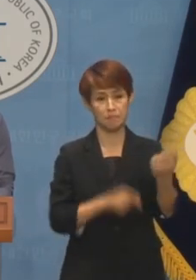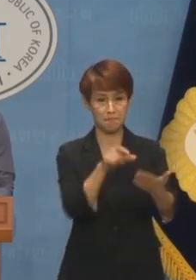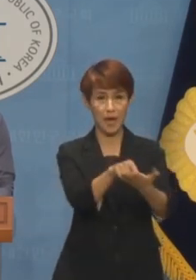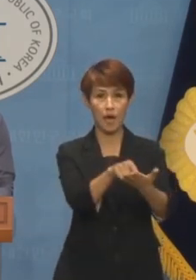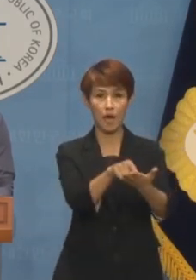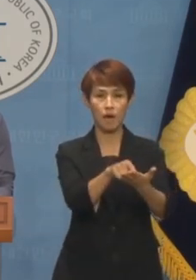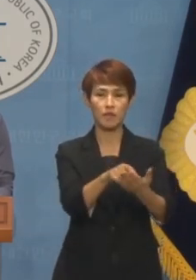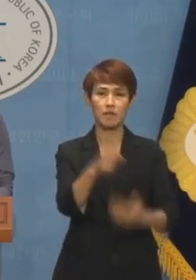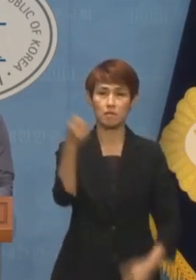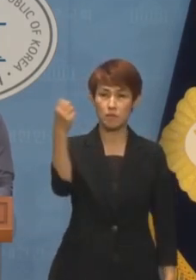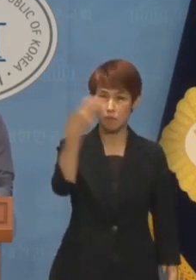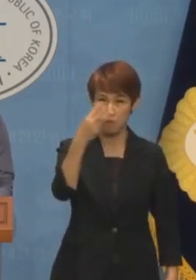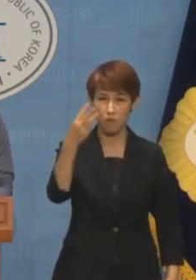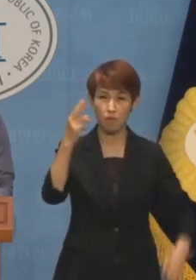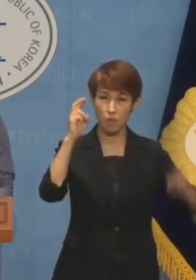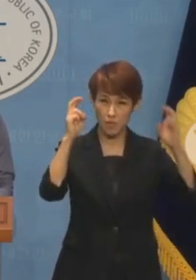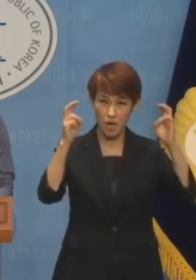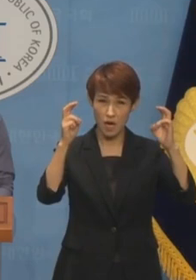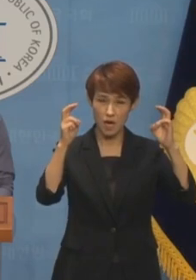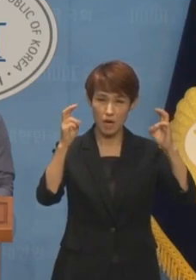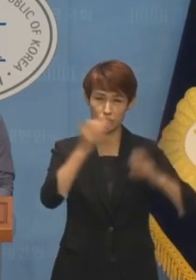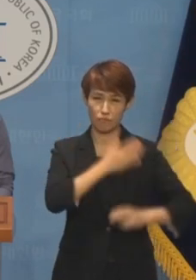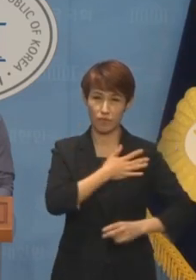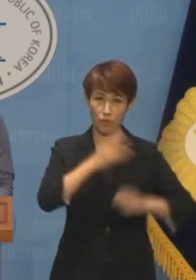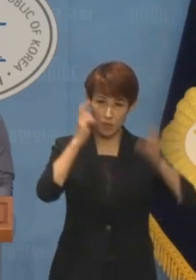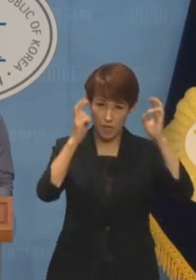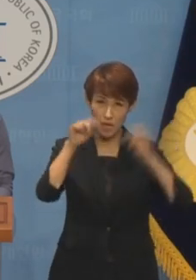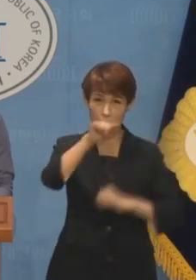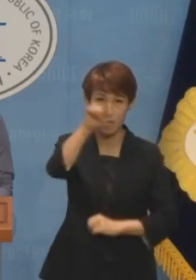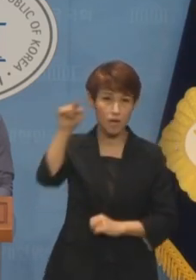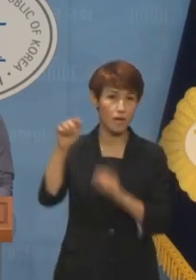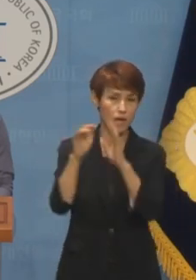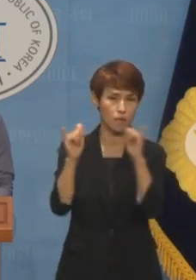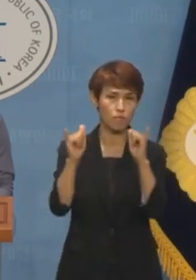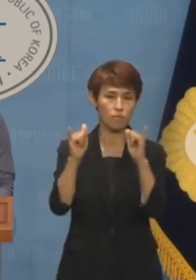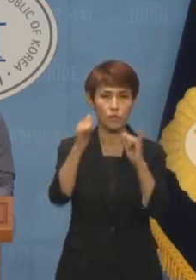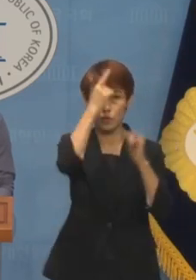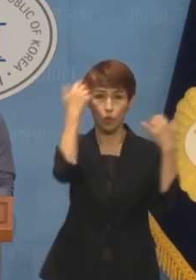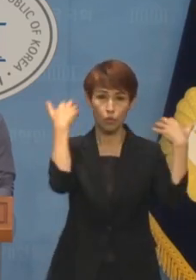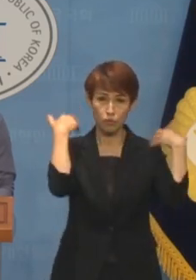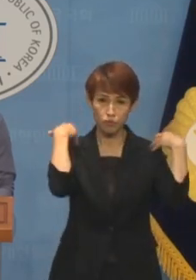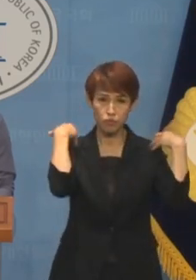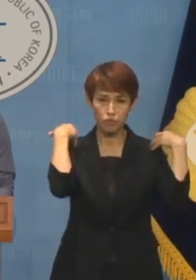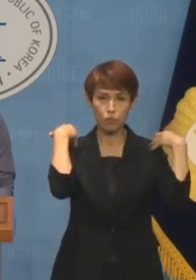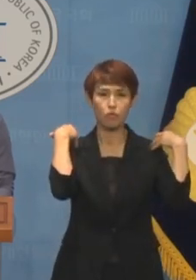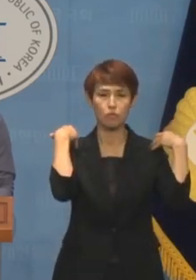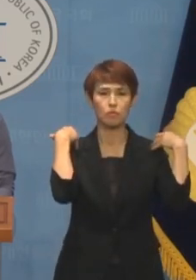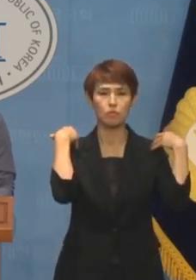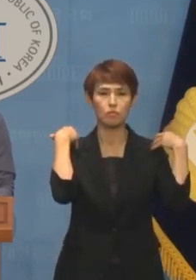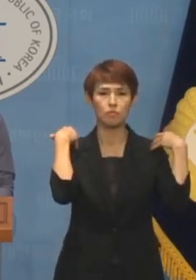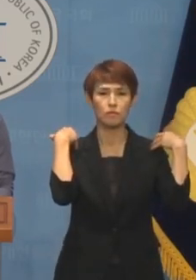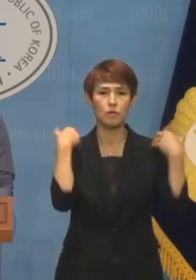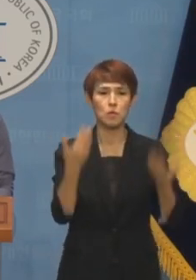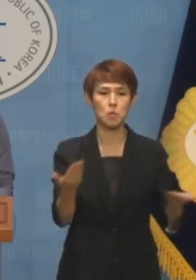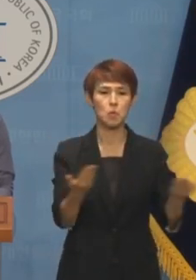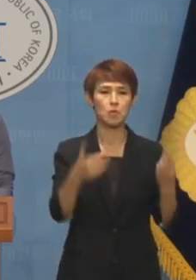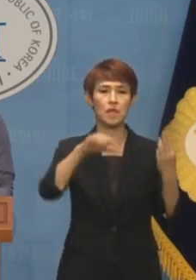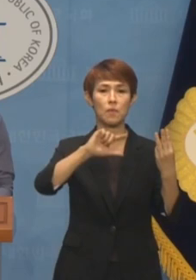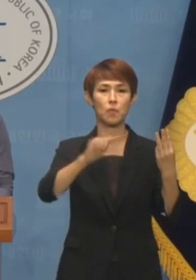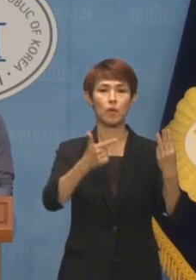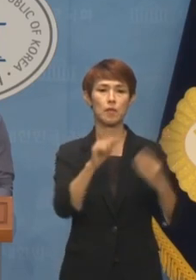삼성 등 재벌을 비롯한 사용자 측은 물론 정부까지도 공공연히 나서 노동